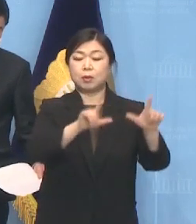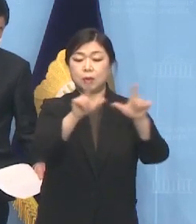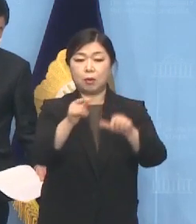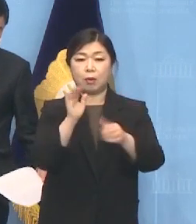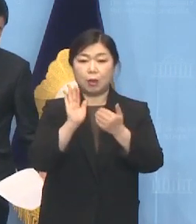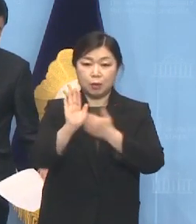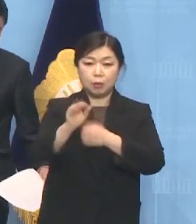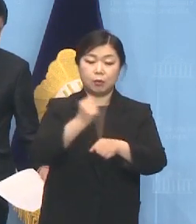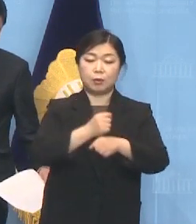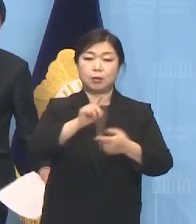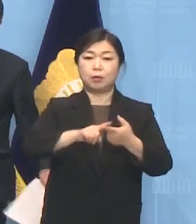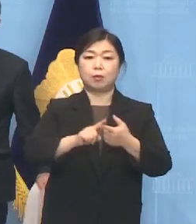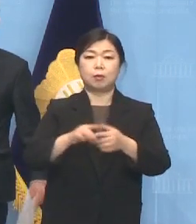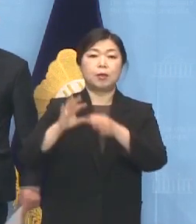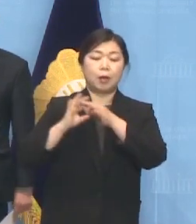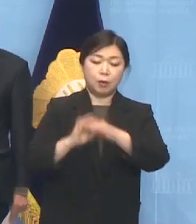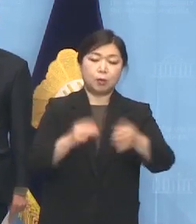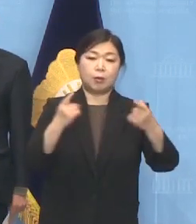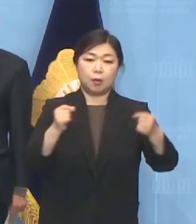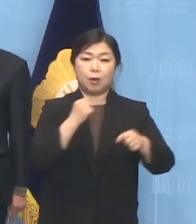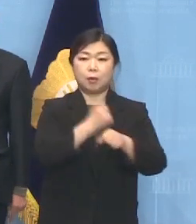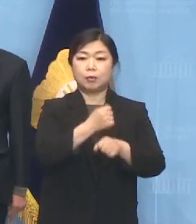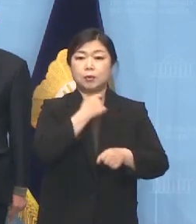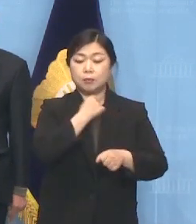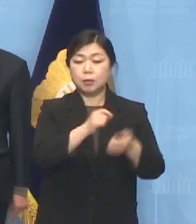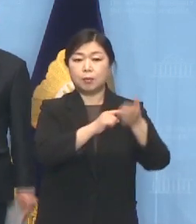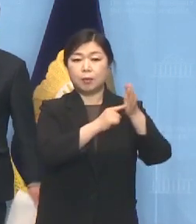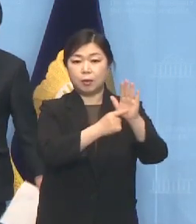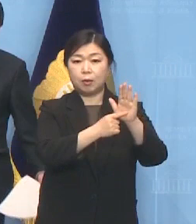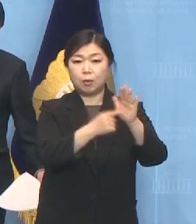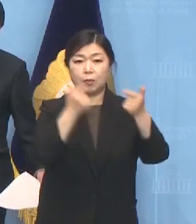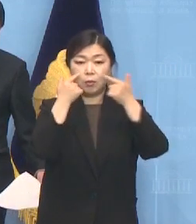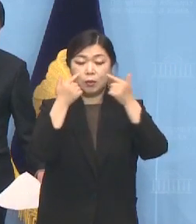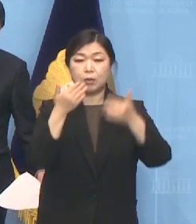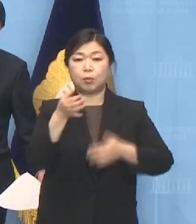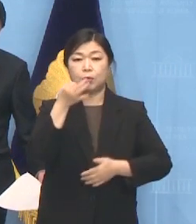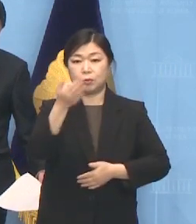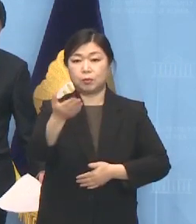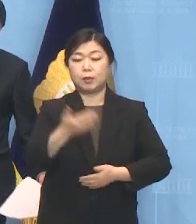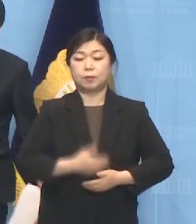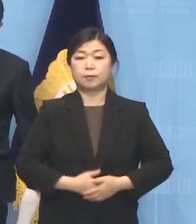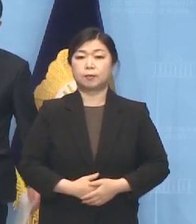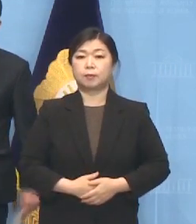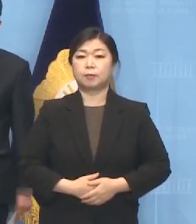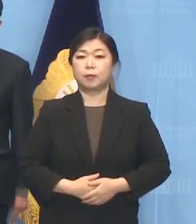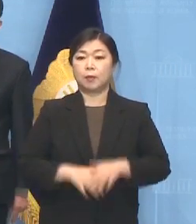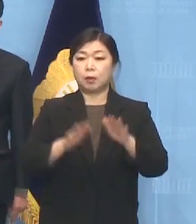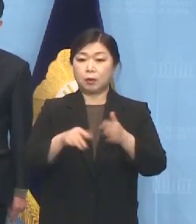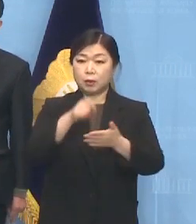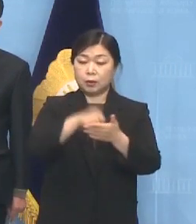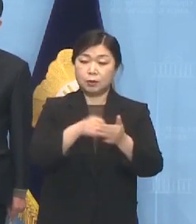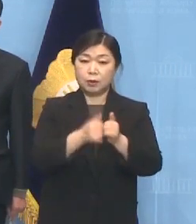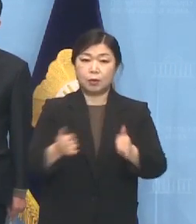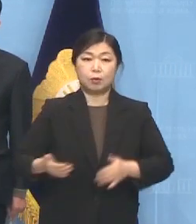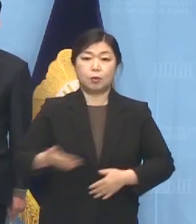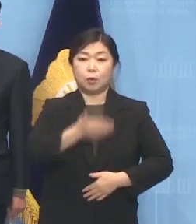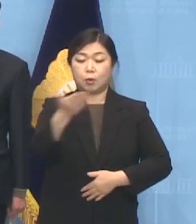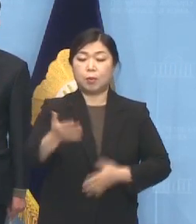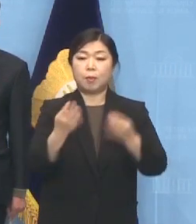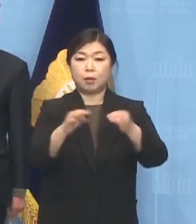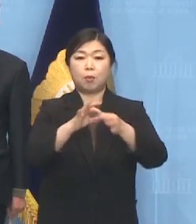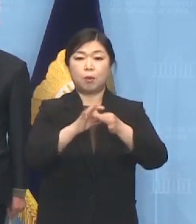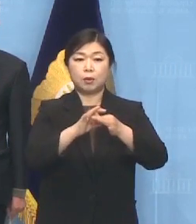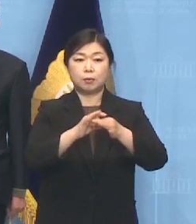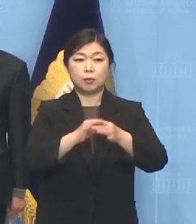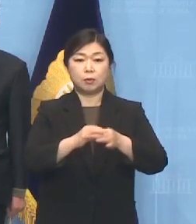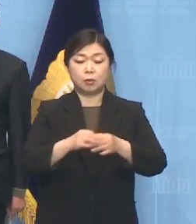흔들림 없이 추진하겠다 고 하는 의지를 밝히고자 오늘 이 자리에 함께 했습니다 여기 있는 기자 여러분들 많은 관심과